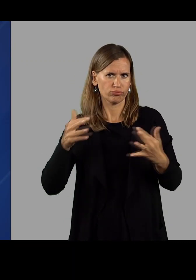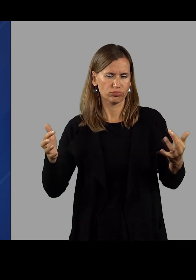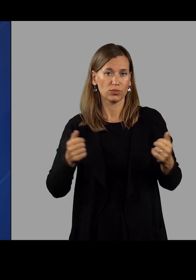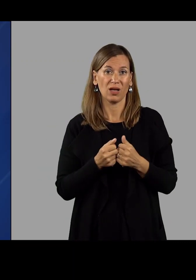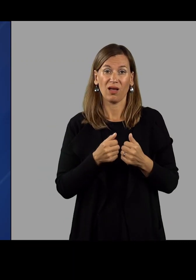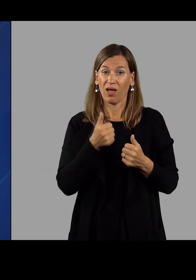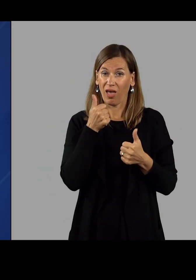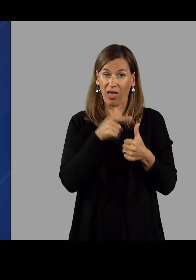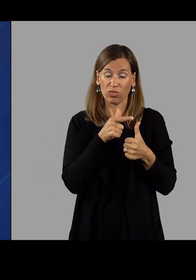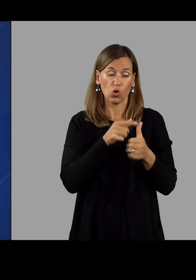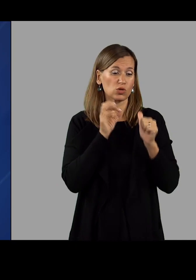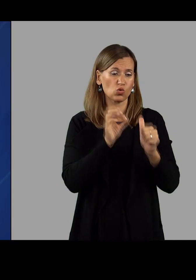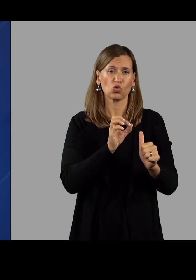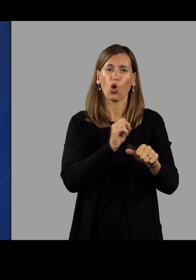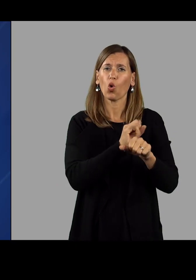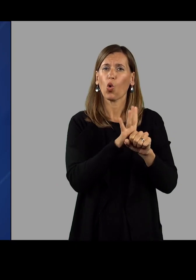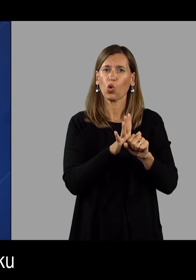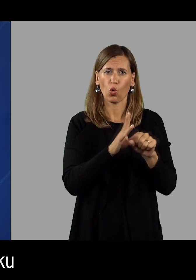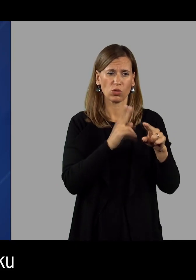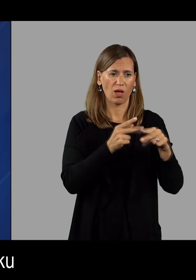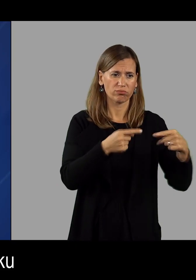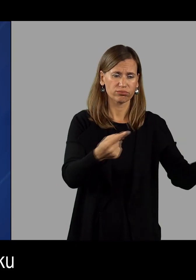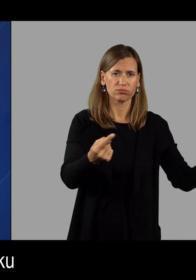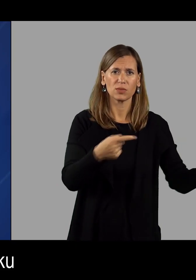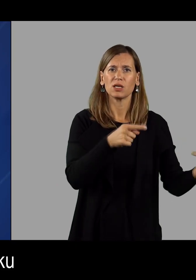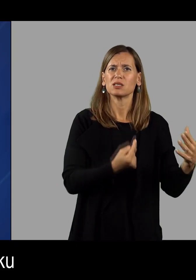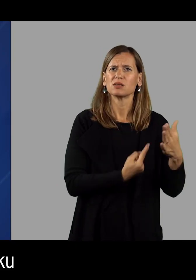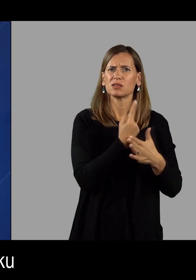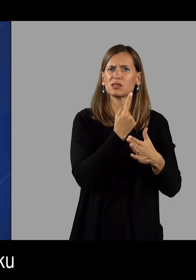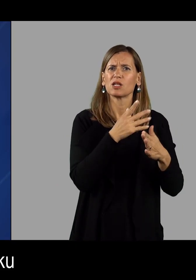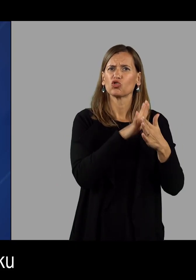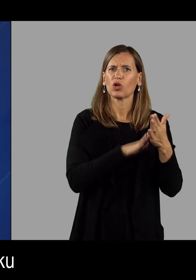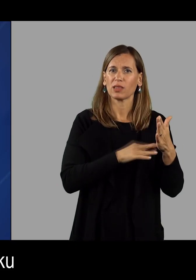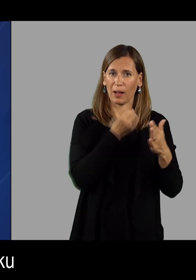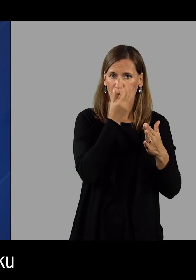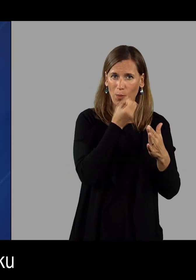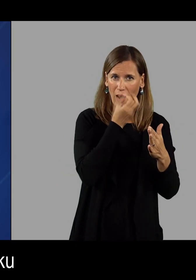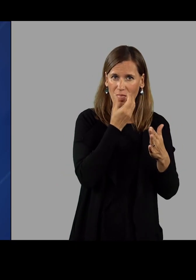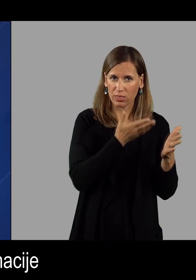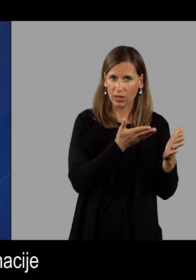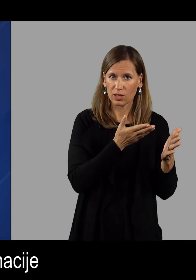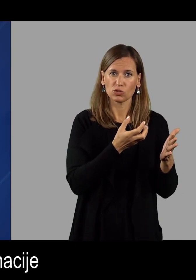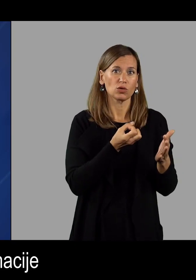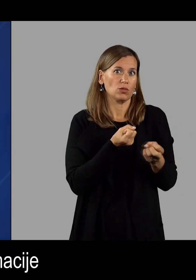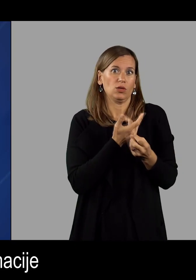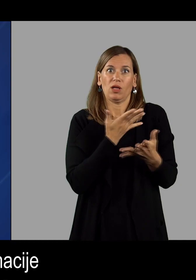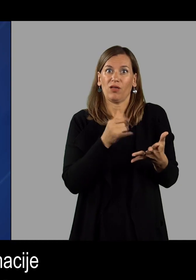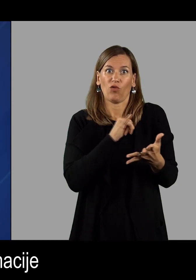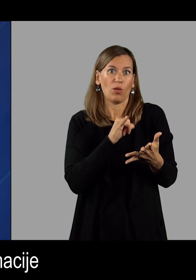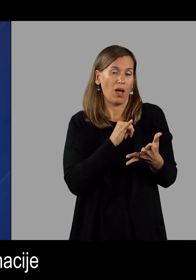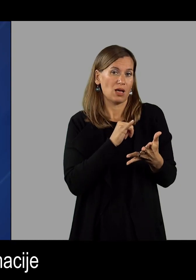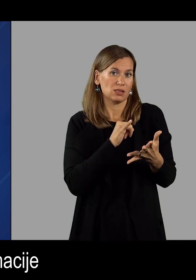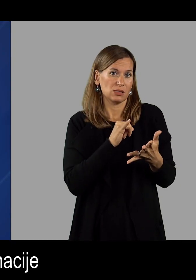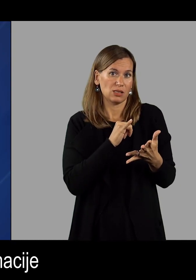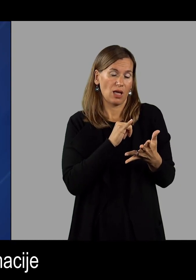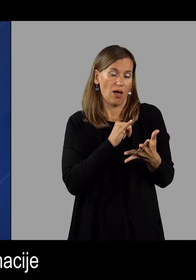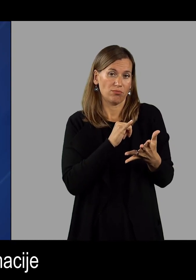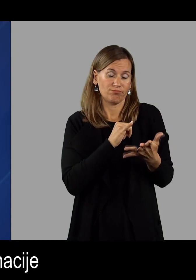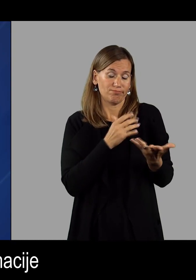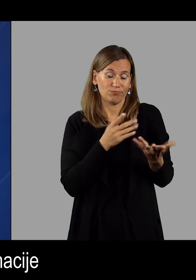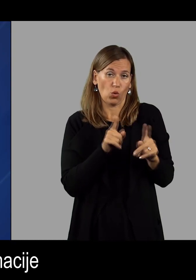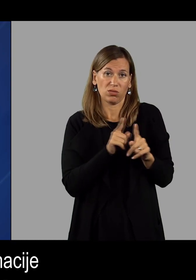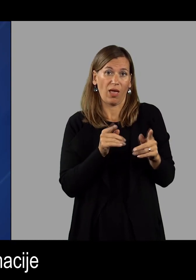je zagotovo virus korona, ki se je pojavil v začetku spomladi in ko so bile številne informacije